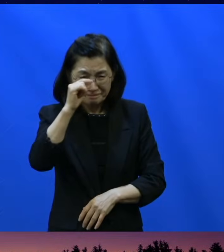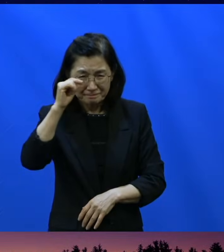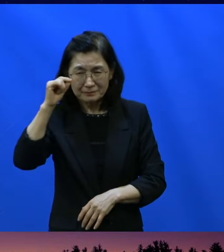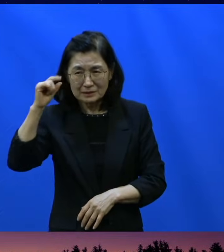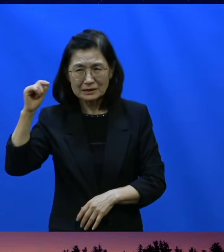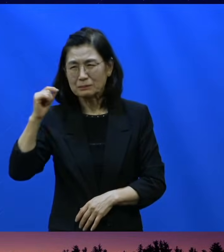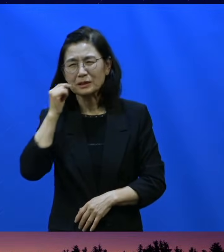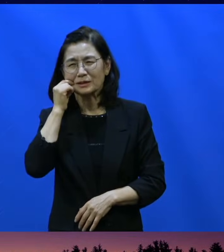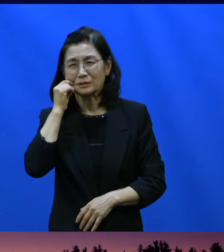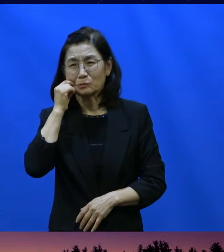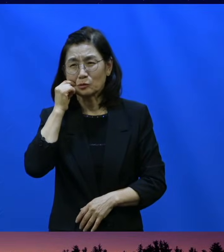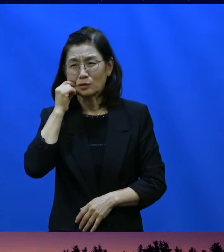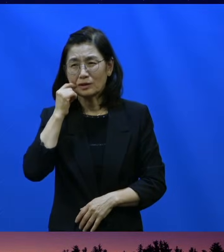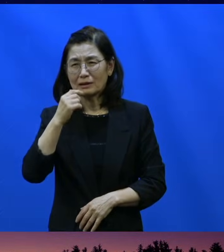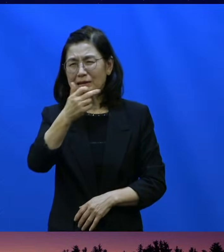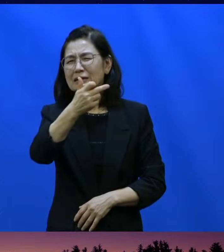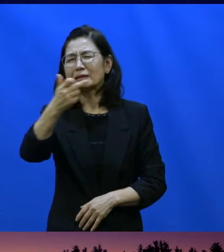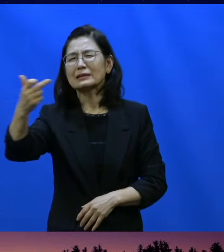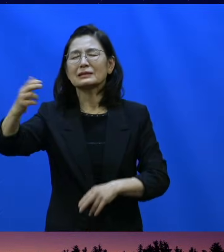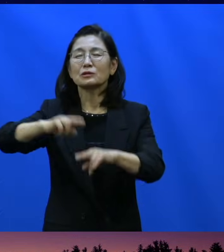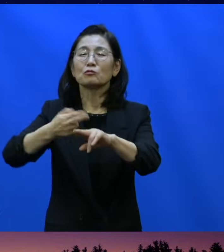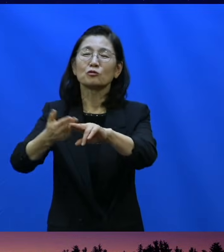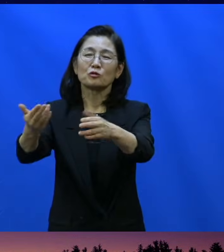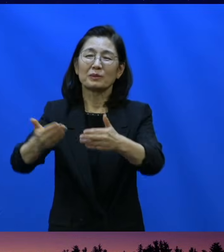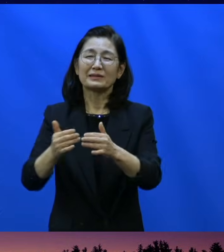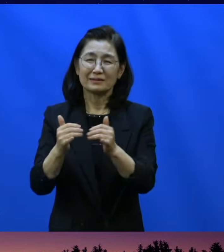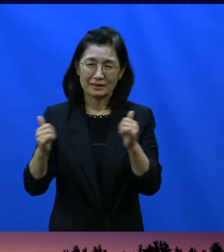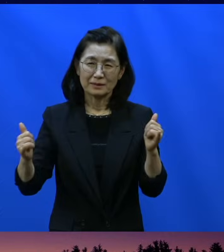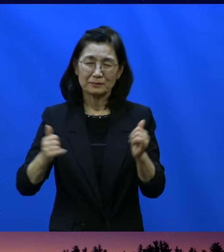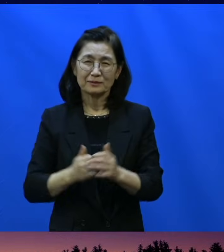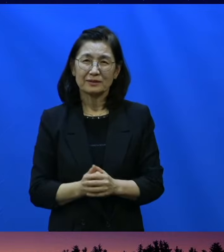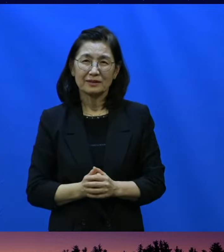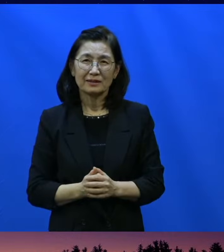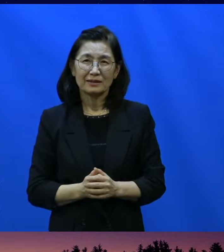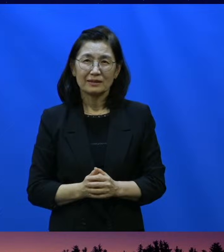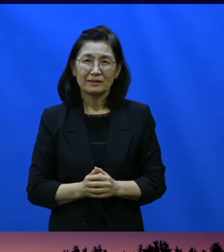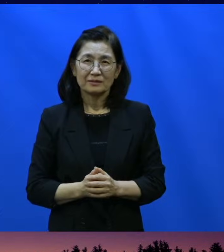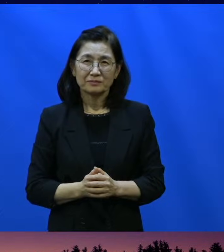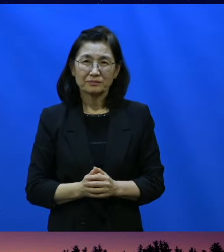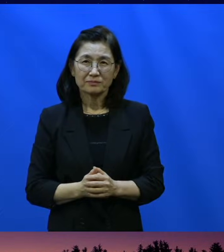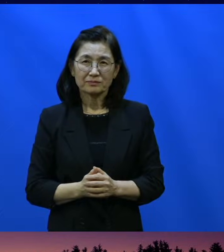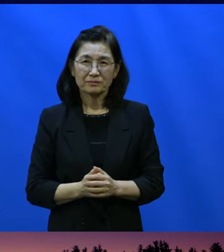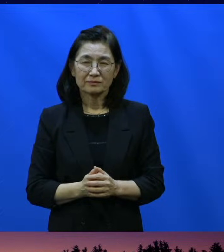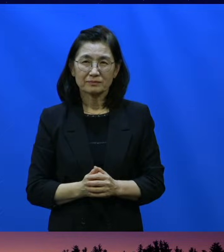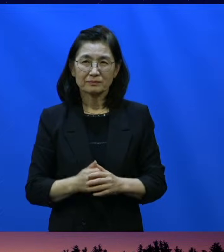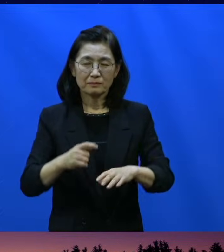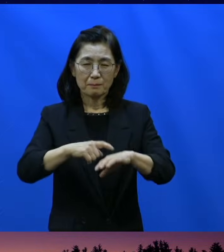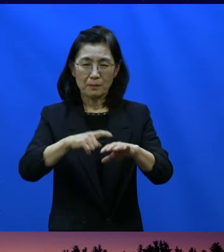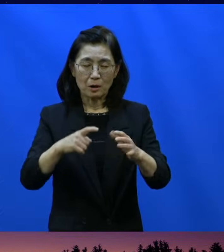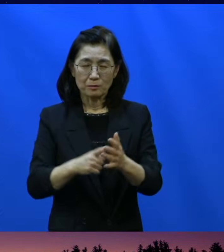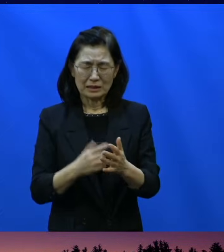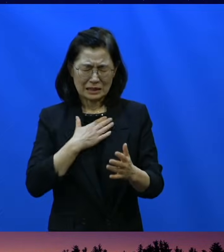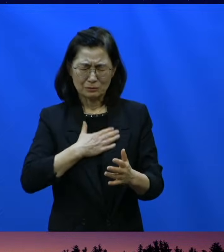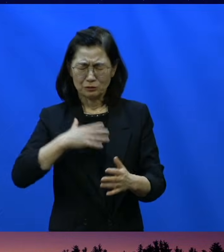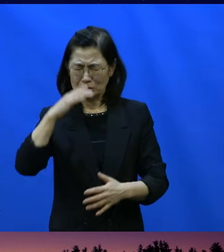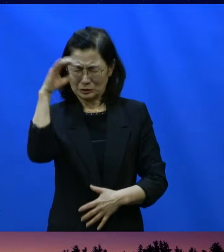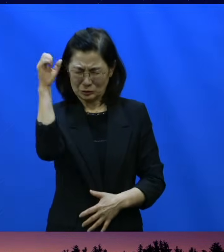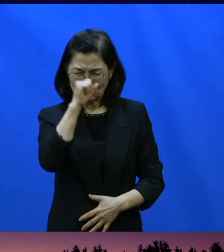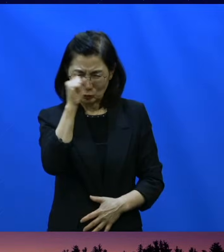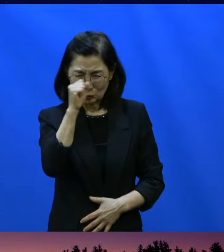주시다니 도대체 이게 진짜냐 생신냐? 막 그냥 이 흥분이 되는 거예요. 이 은혜를 체험한 사람들이